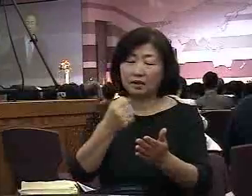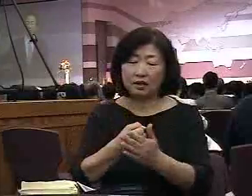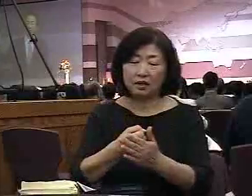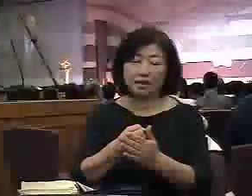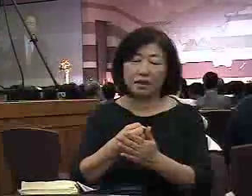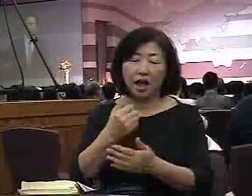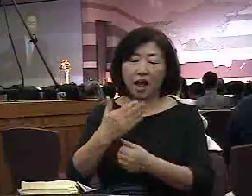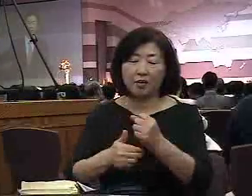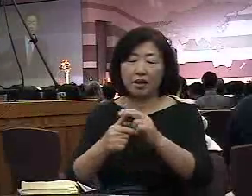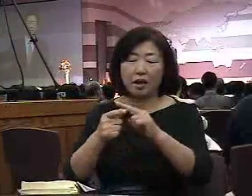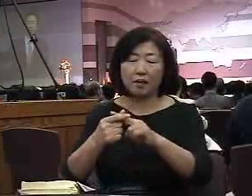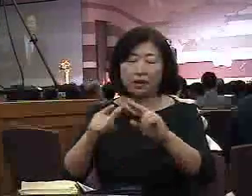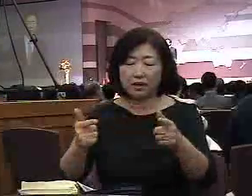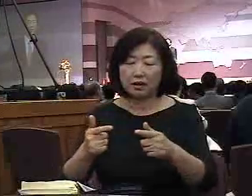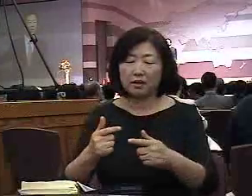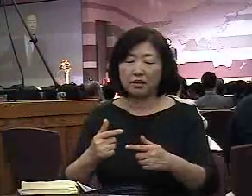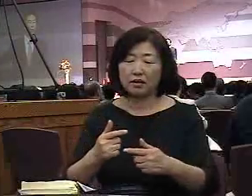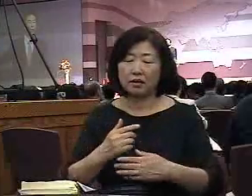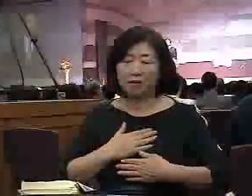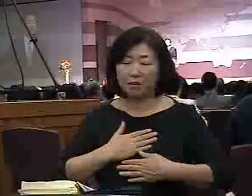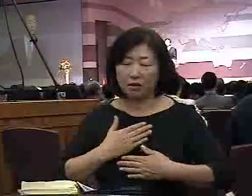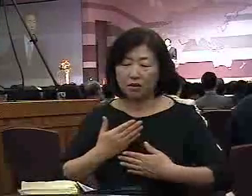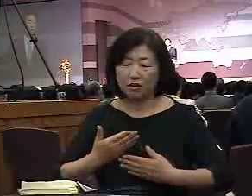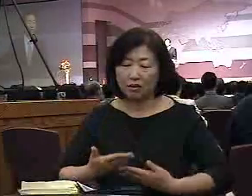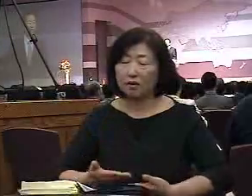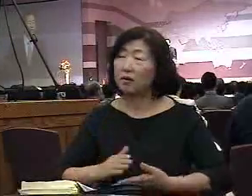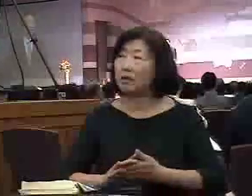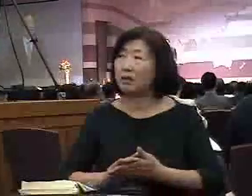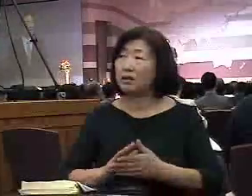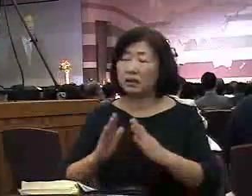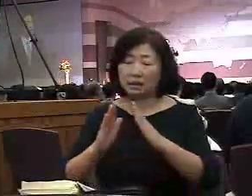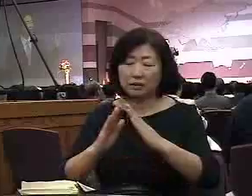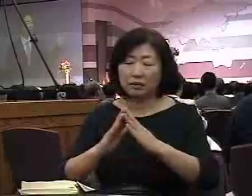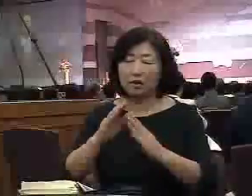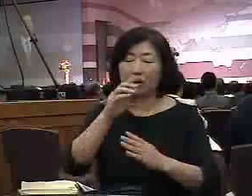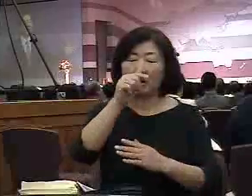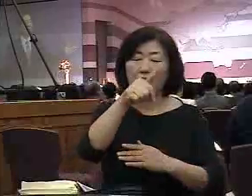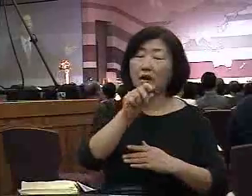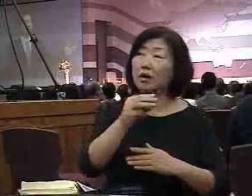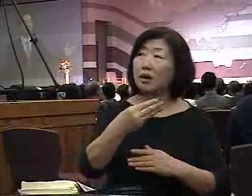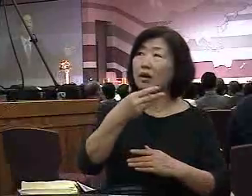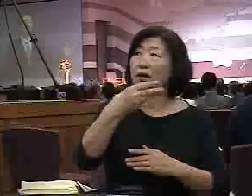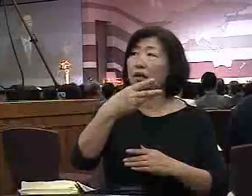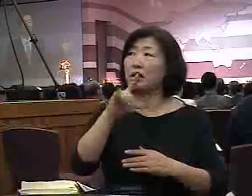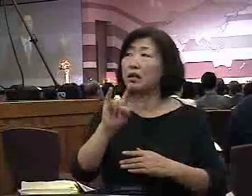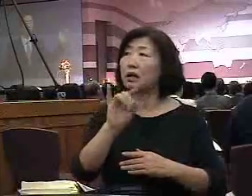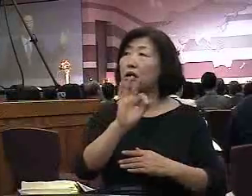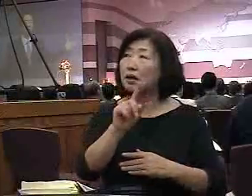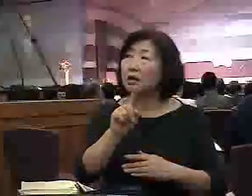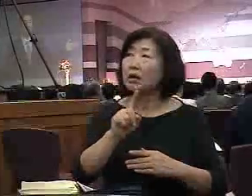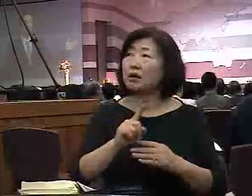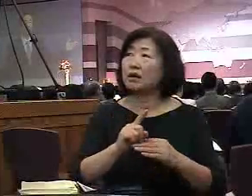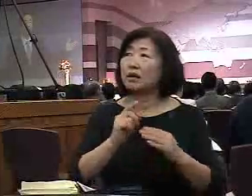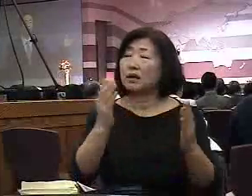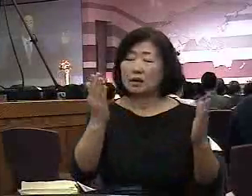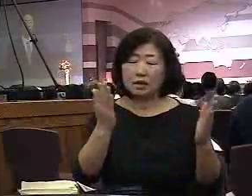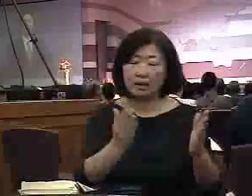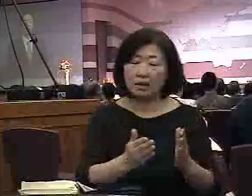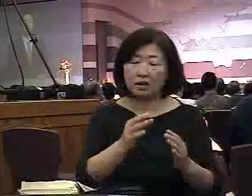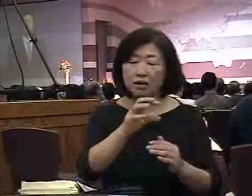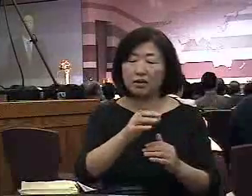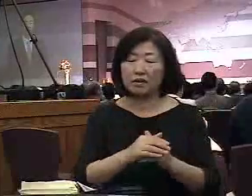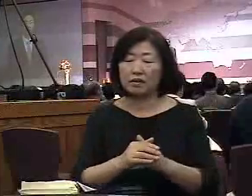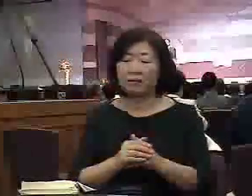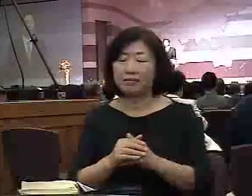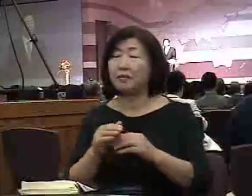하시지 않는 안락한 갈대아 우르의 그 집과 하나님이 함께 하시겠다고는 하지만 너무나 고생길이 뻔한 그